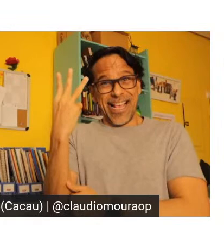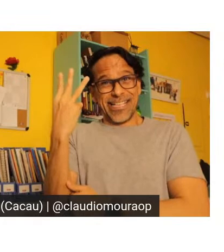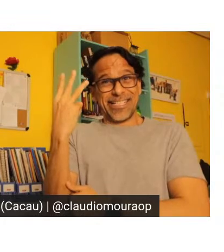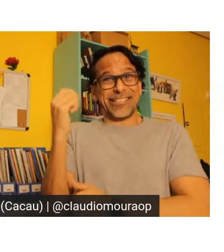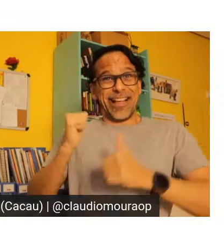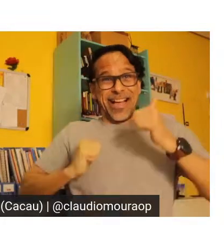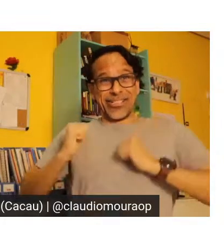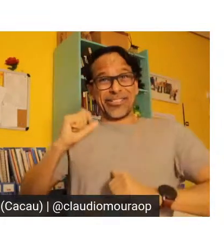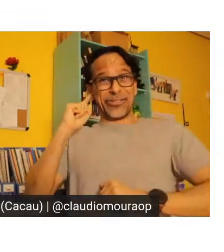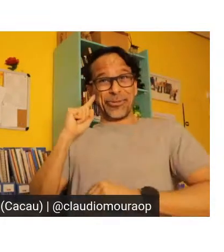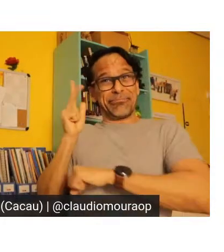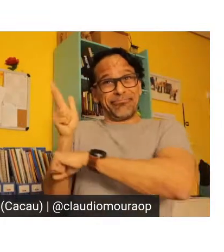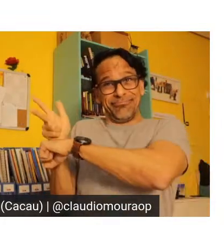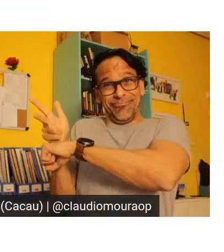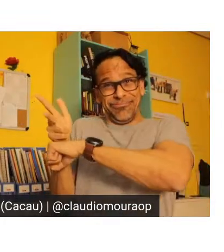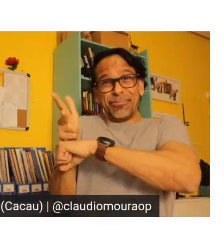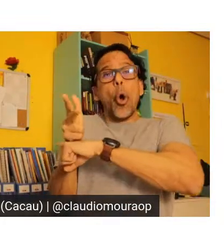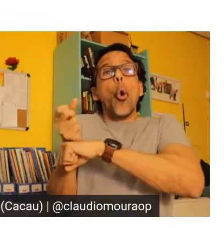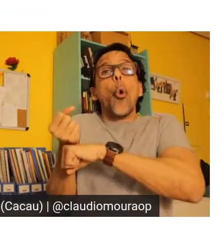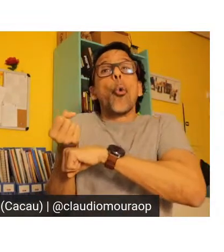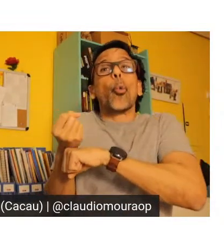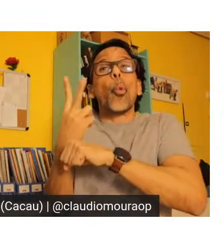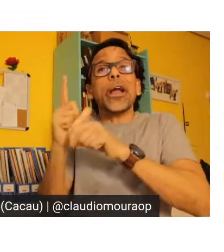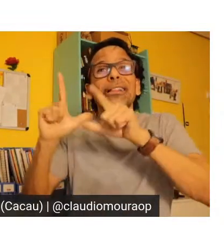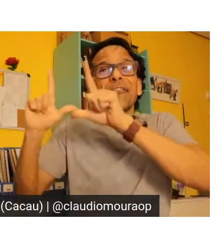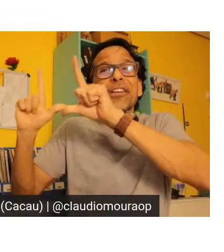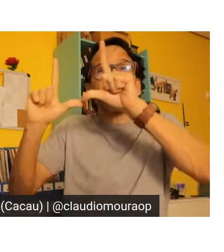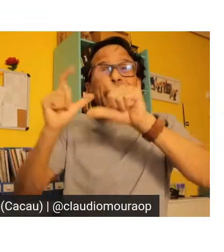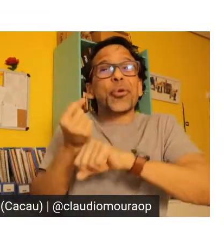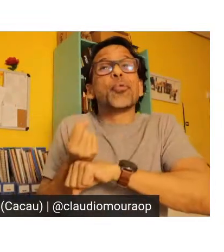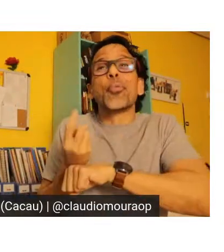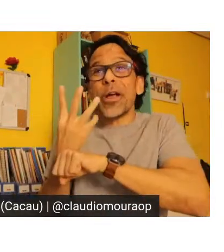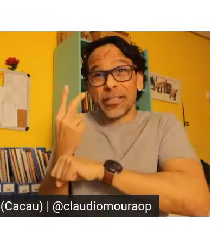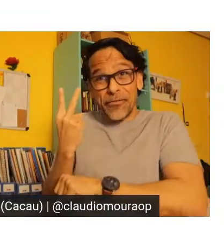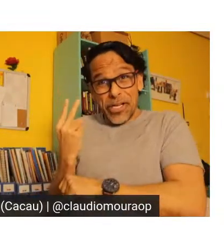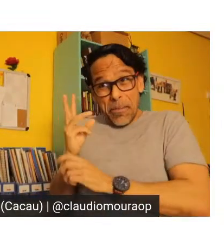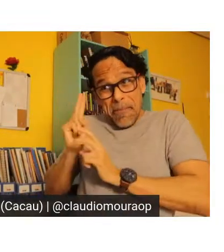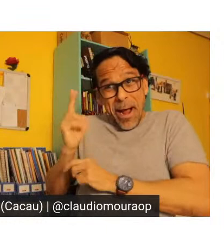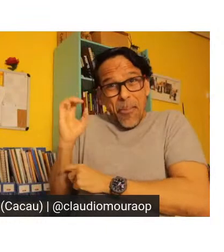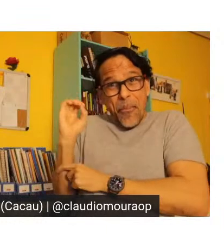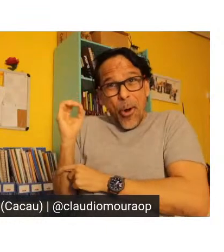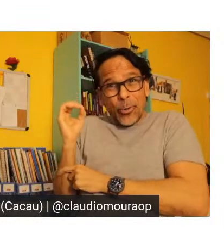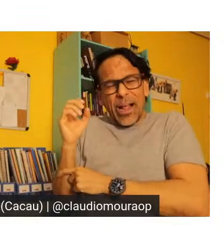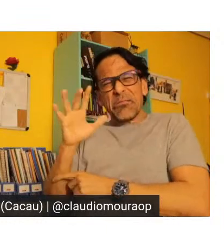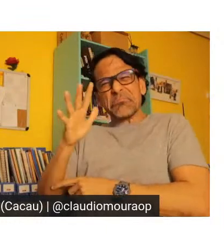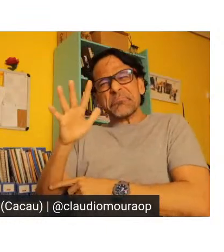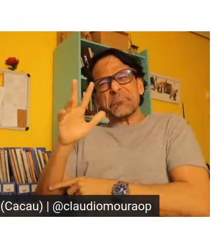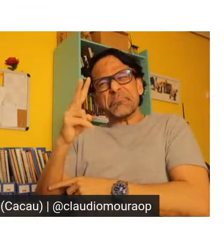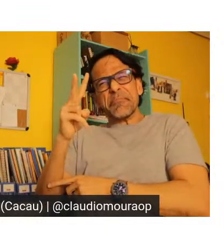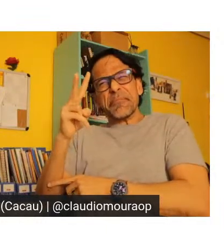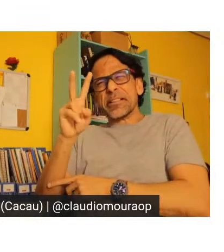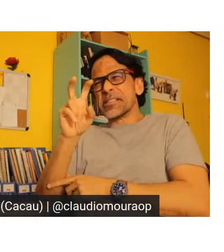bom então é a gente tem aí é cerca de três artistas que